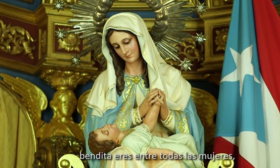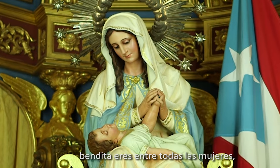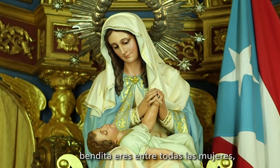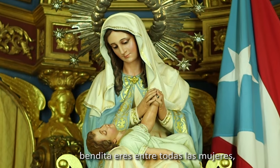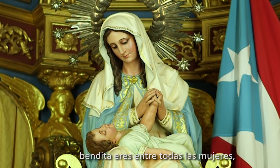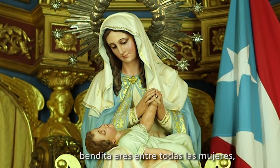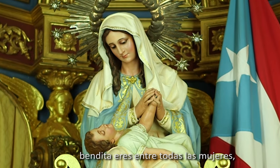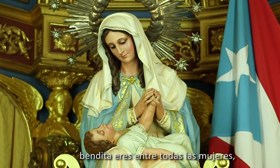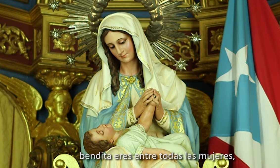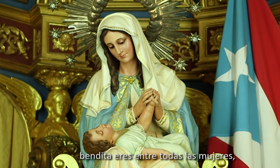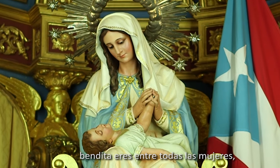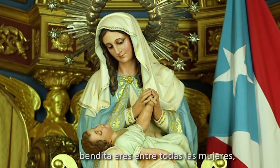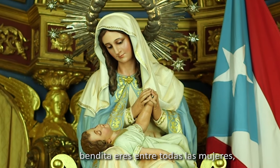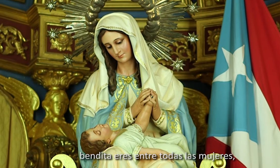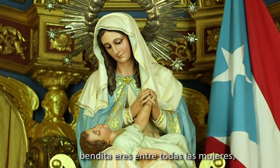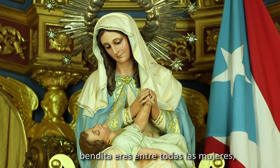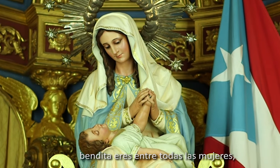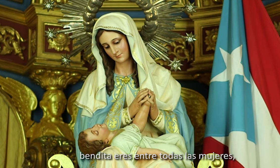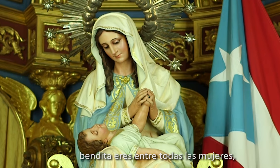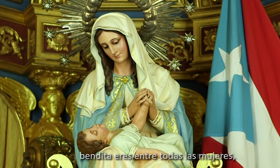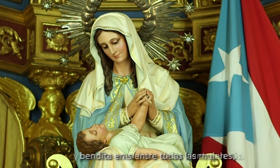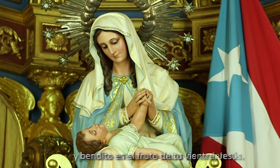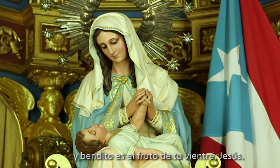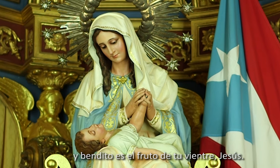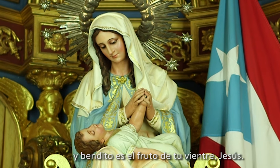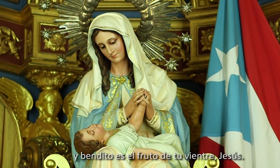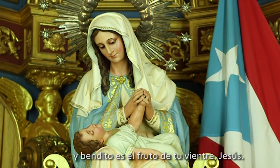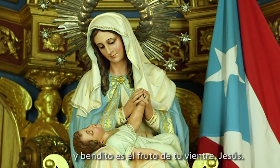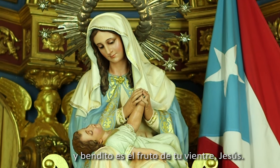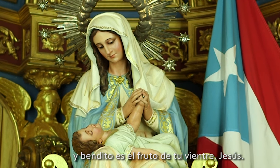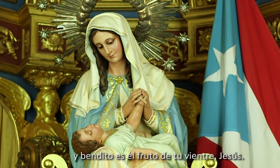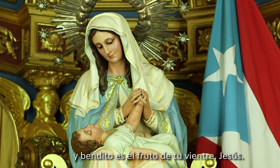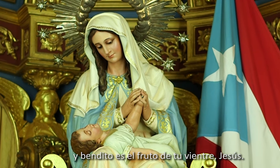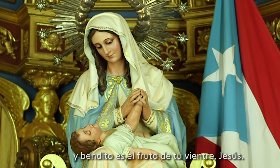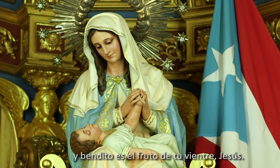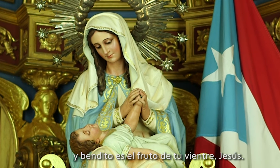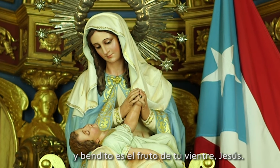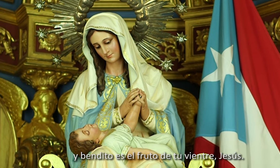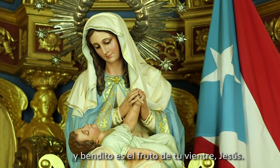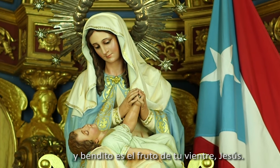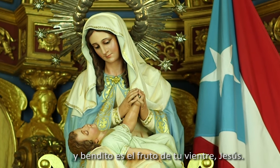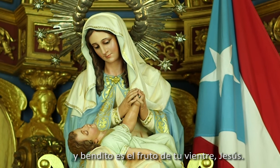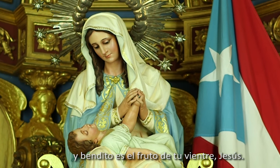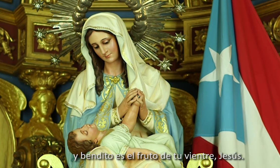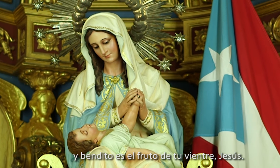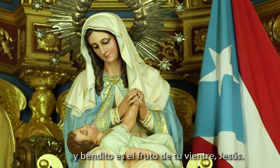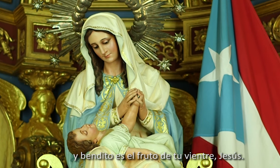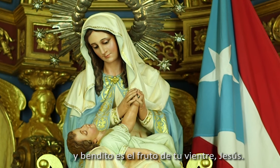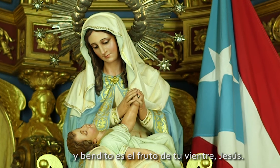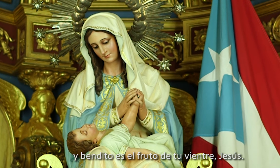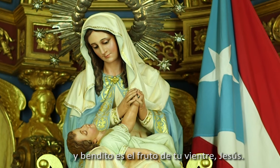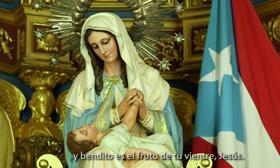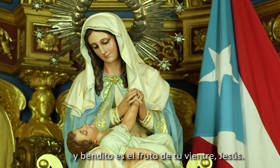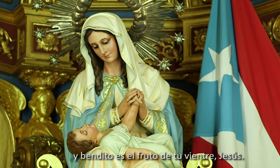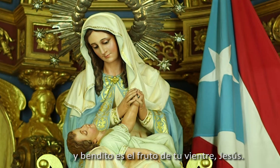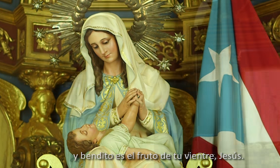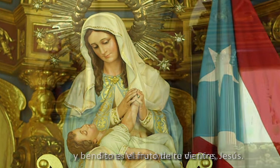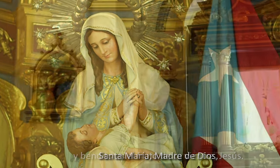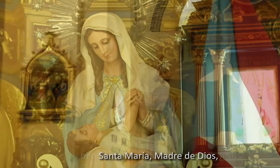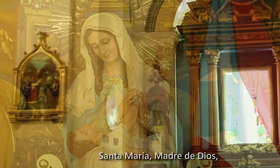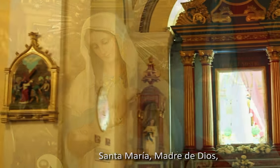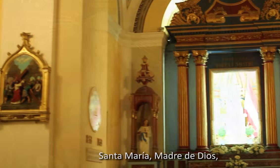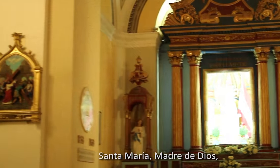Bendita eres entre todas las mujeres, y bendito es el fruto de tu vientre, Jesús.